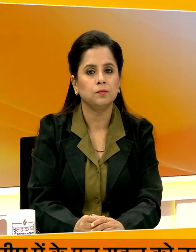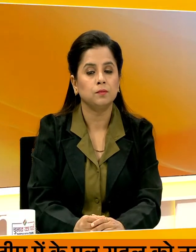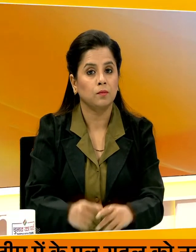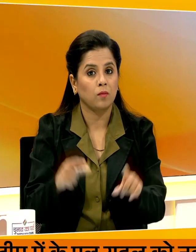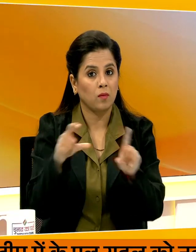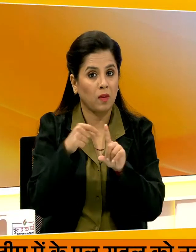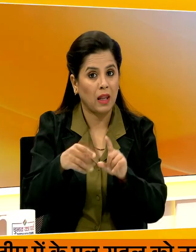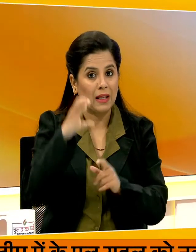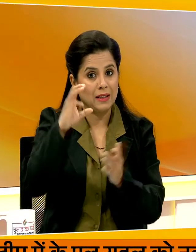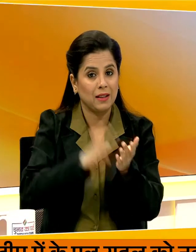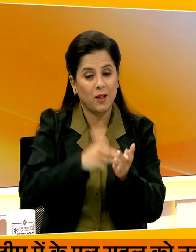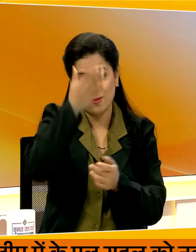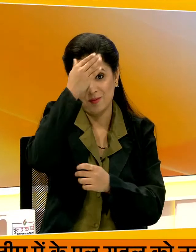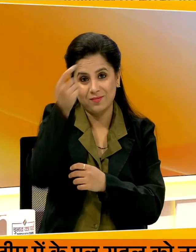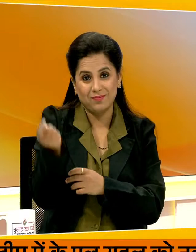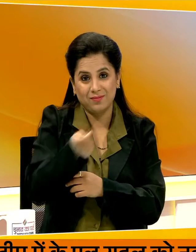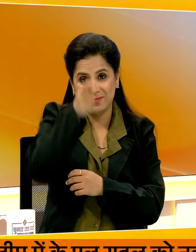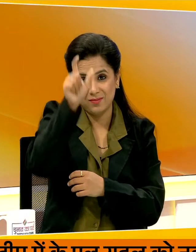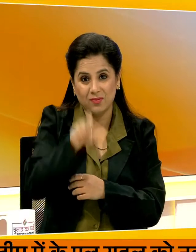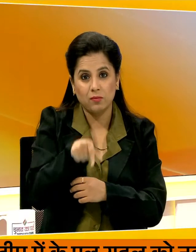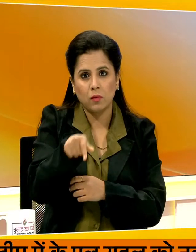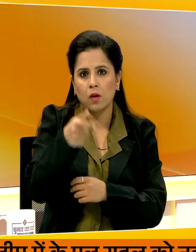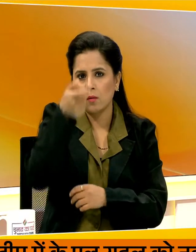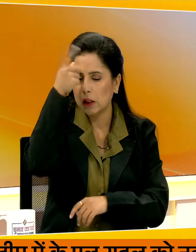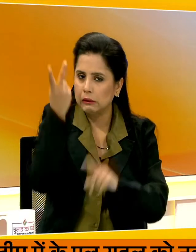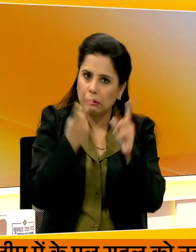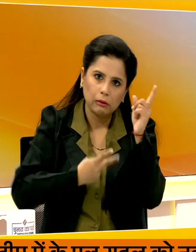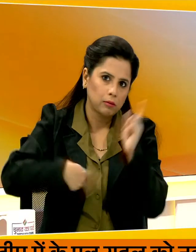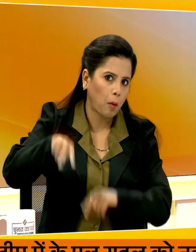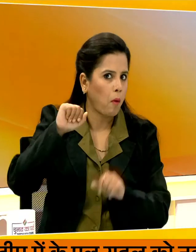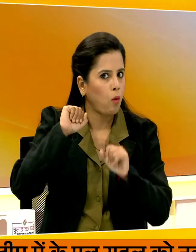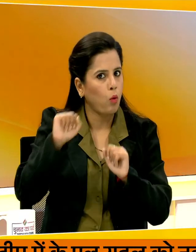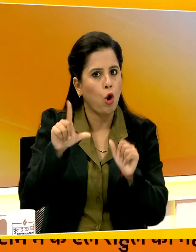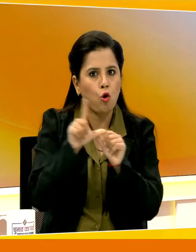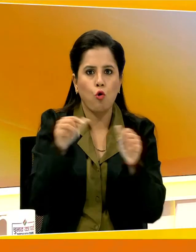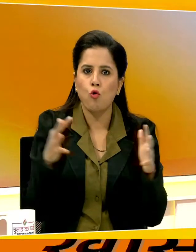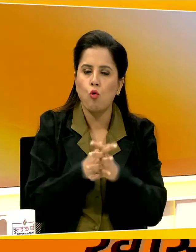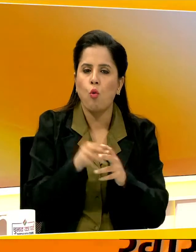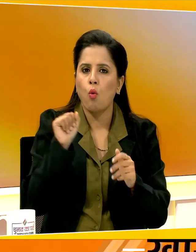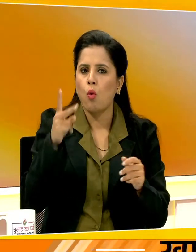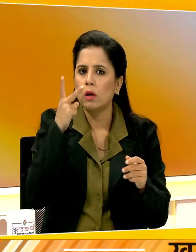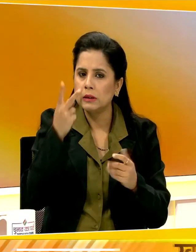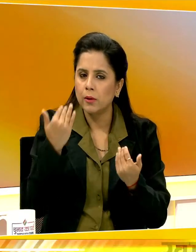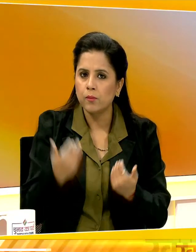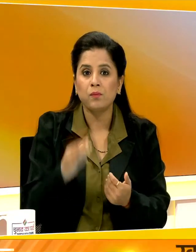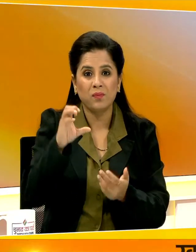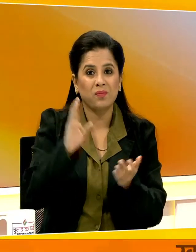दिल्ली के मुख्यमंत्री अरविंद केजरीवाल की मुश्किलें बढ़ती ही जा रही हैं। कानूनी तौर पर